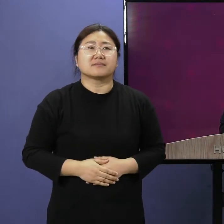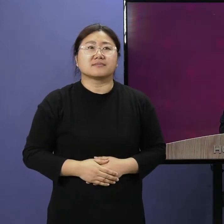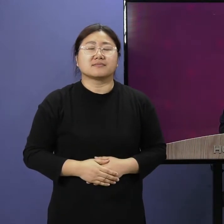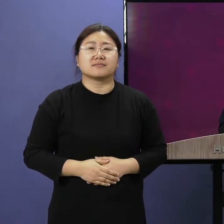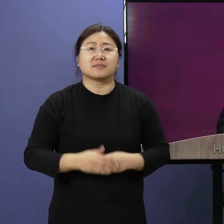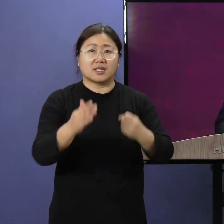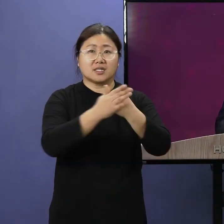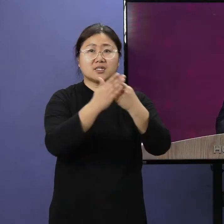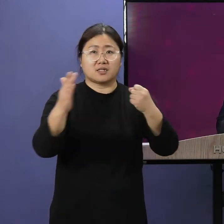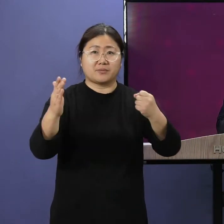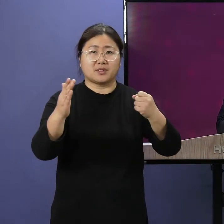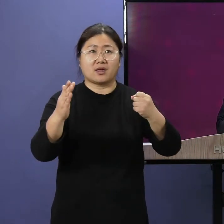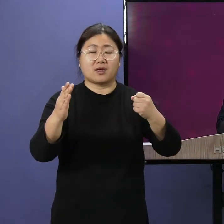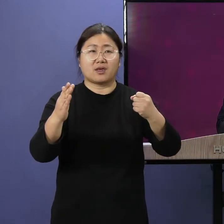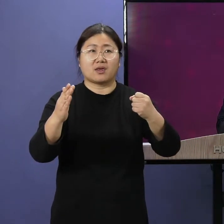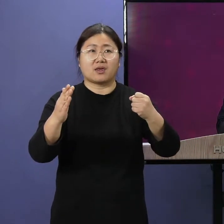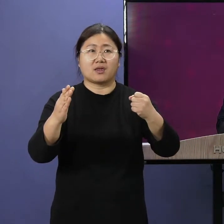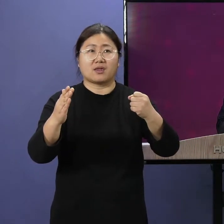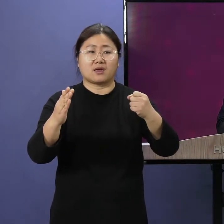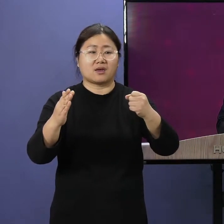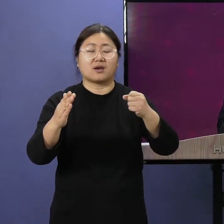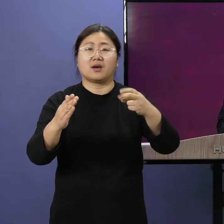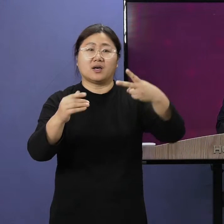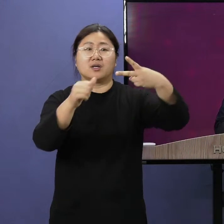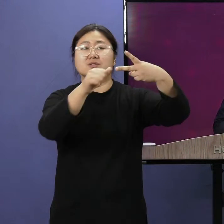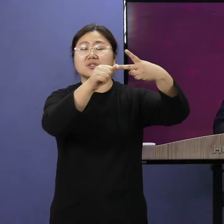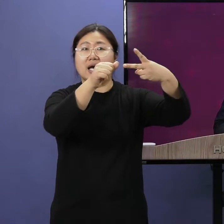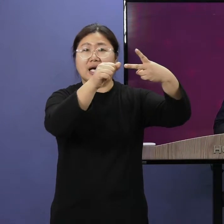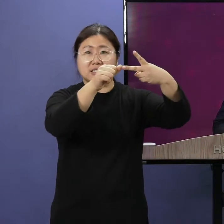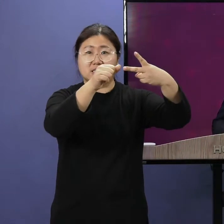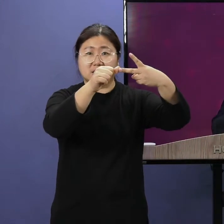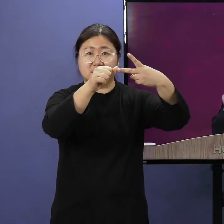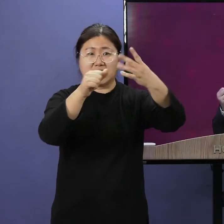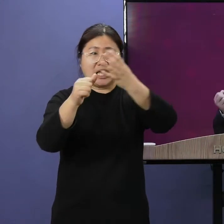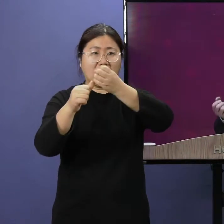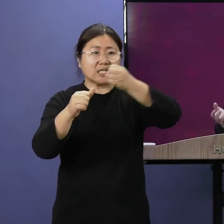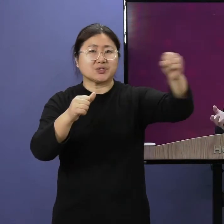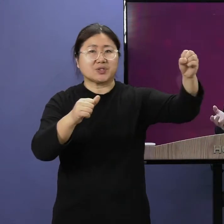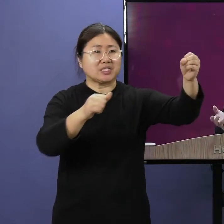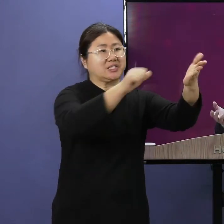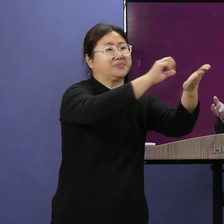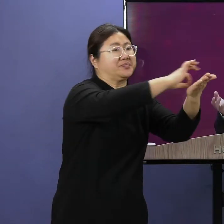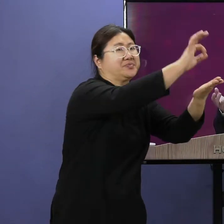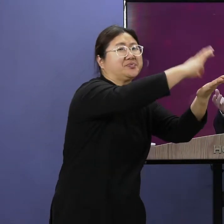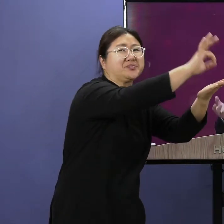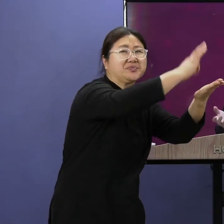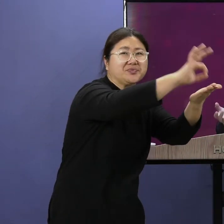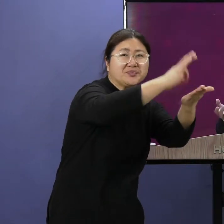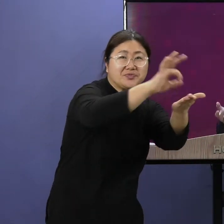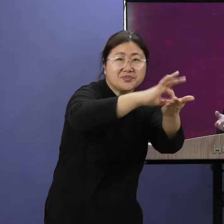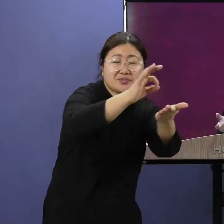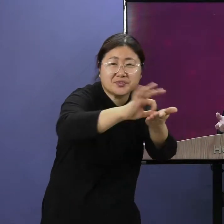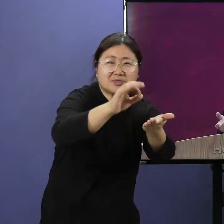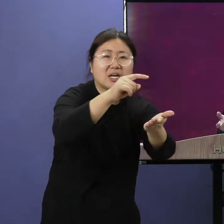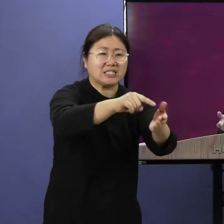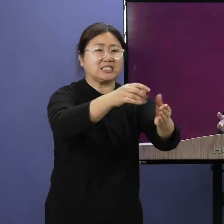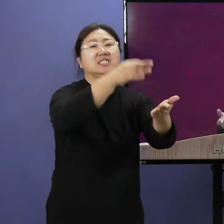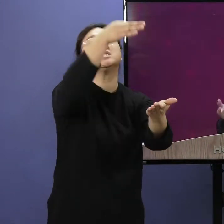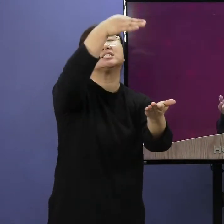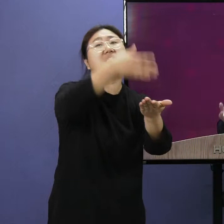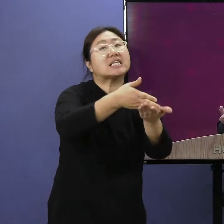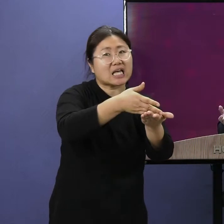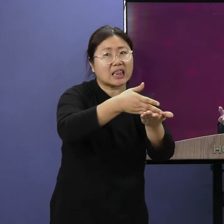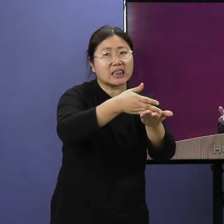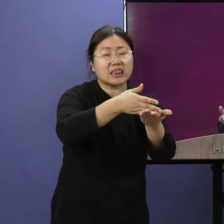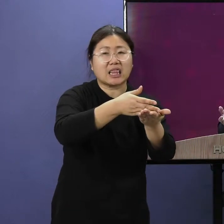그러니까 지금 둘째 아들이 가지고 나가서 다 탕진해버린 그 재산 안에는